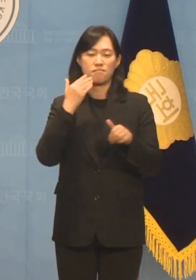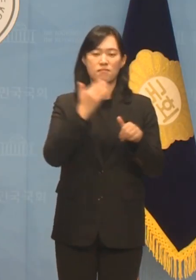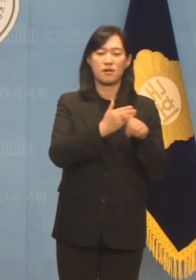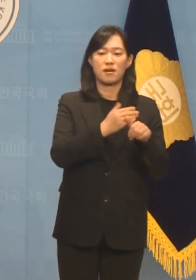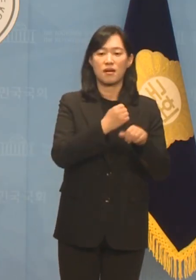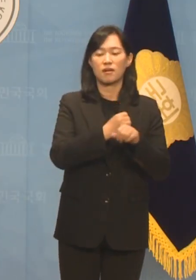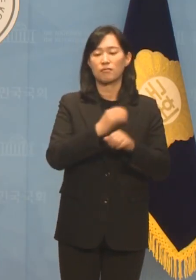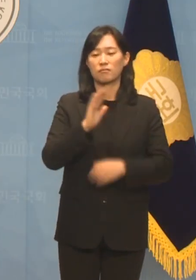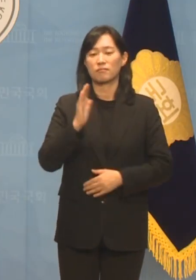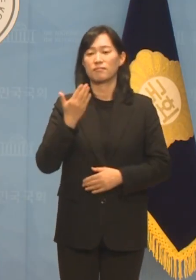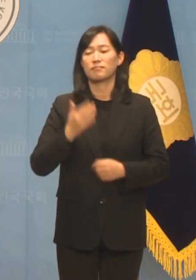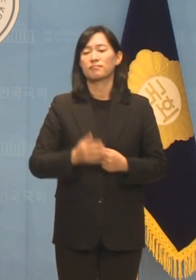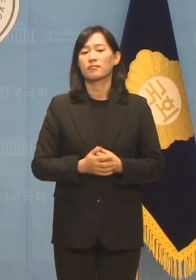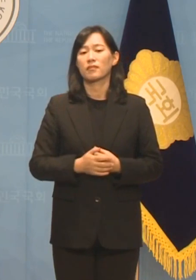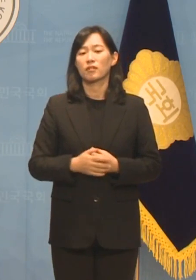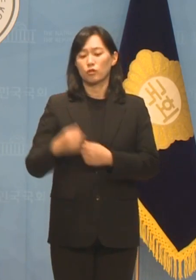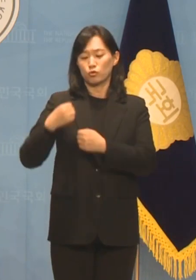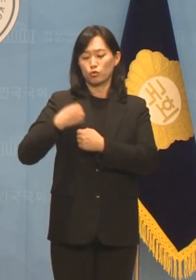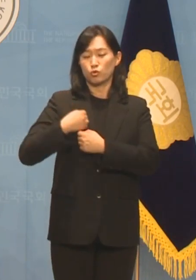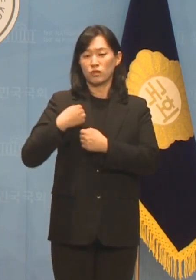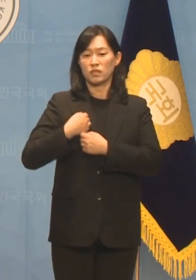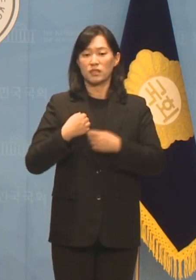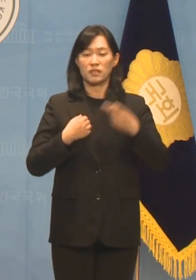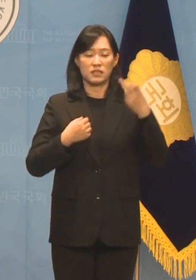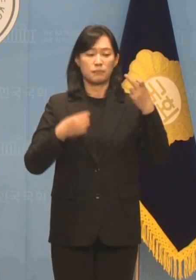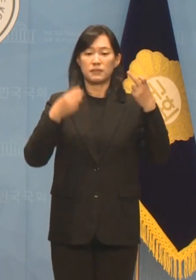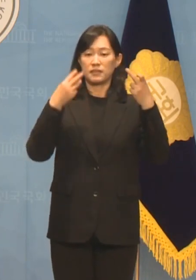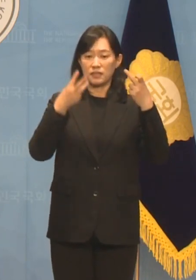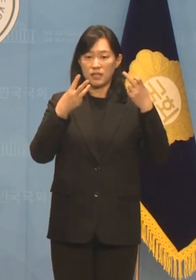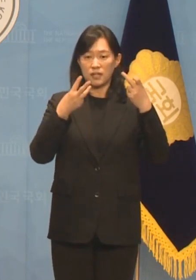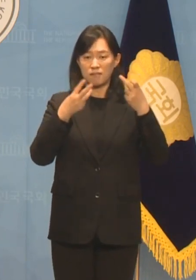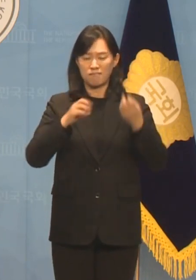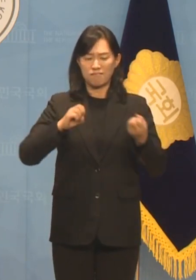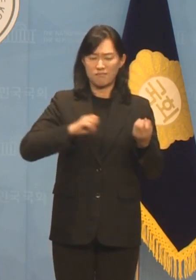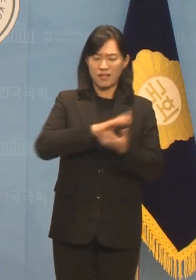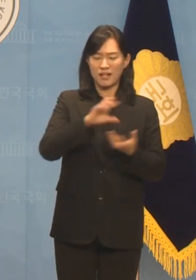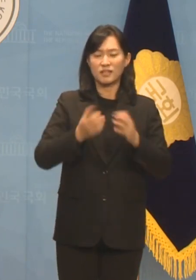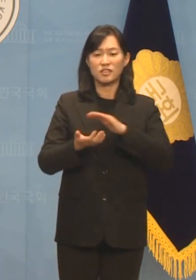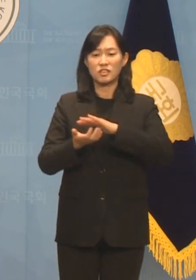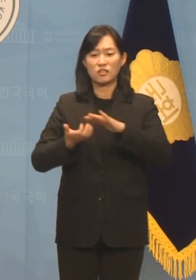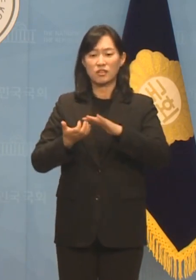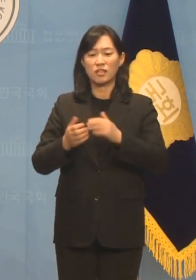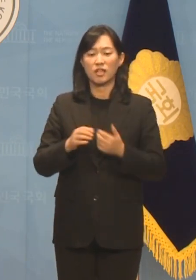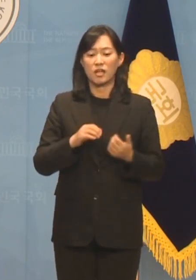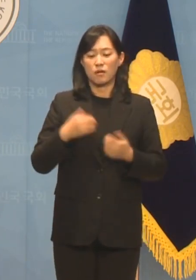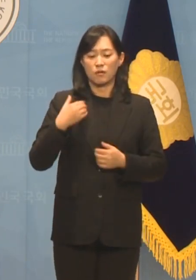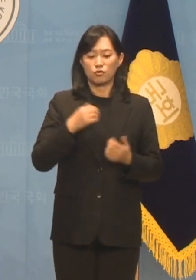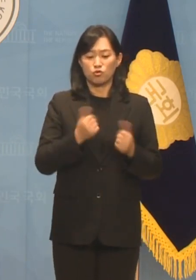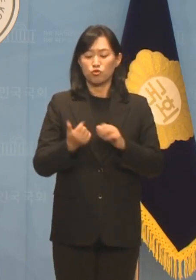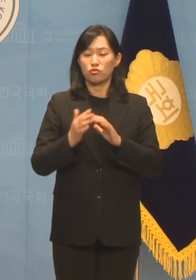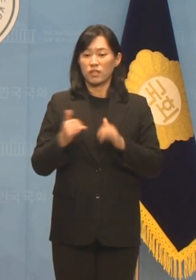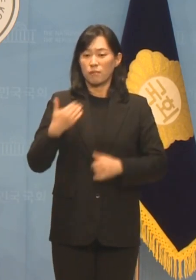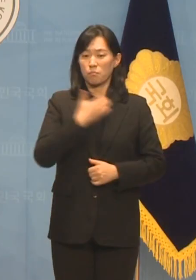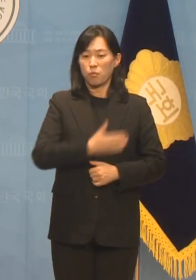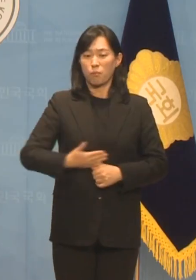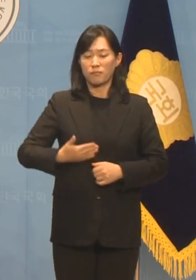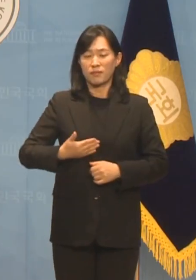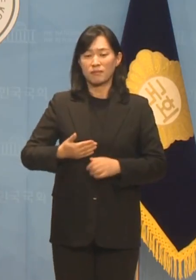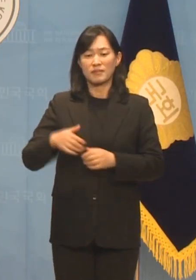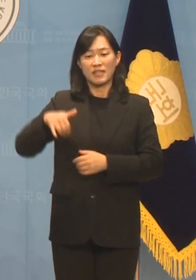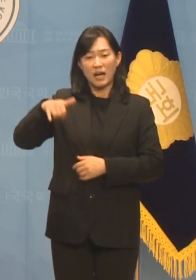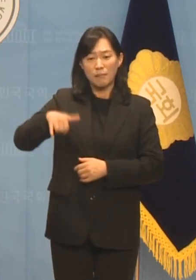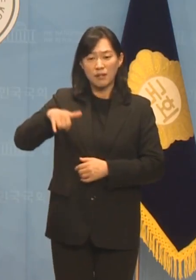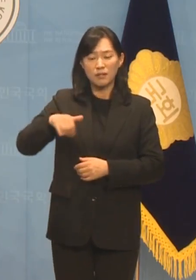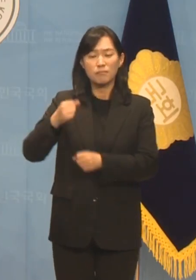합니다. 군이 12.3 내란을 앞두고 시신을 담는 종이관 구매를 타진하고